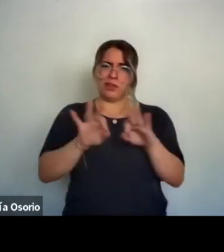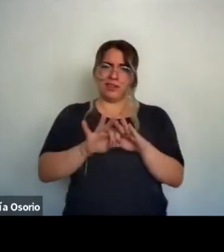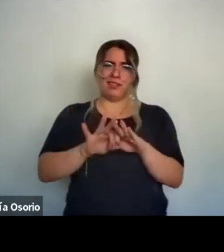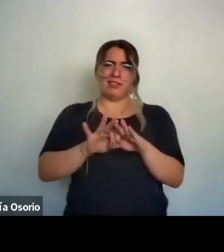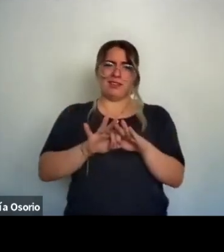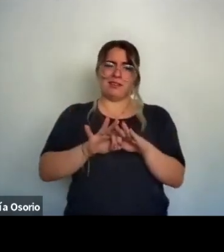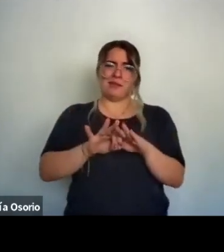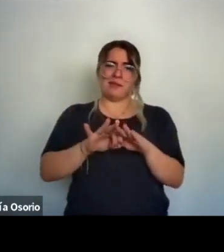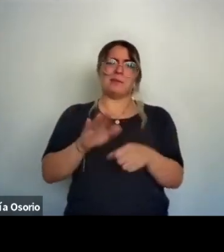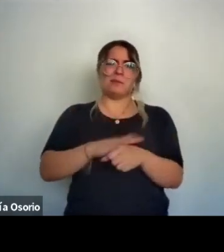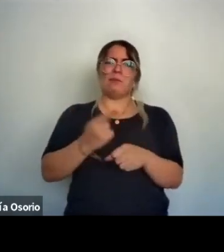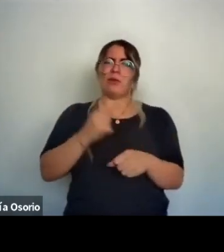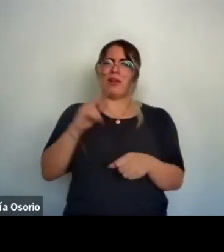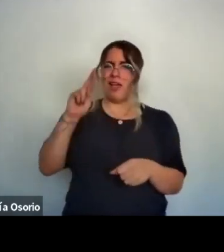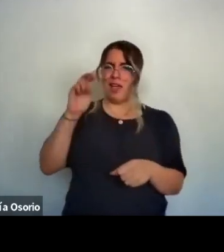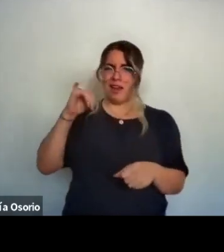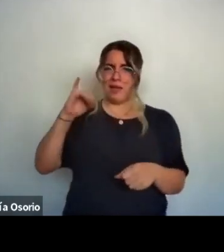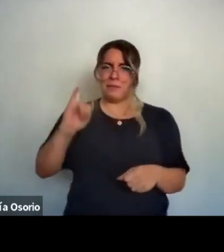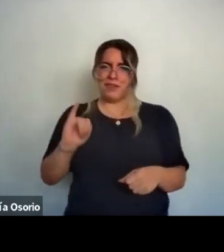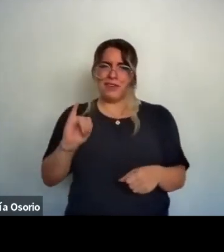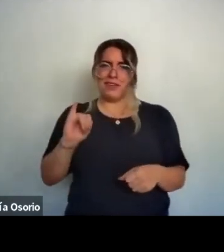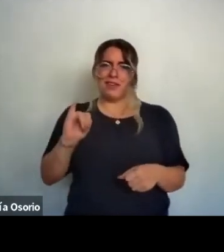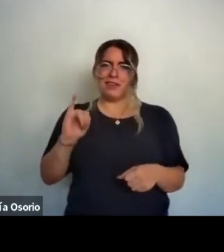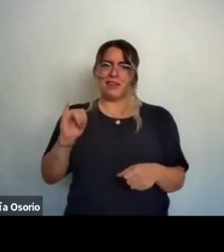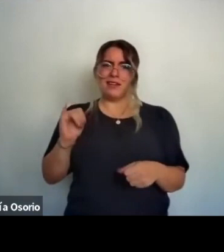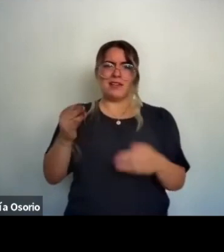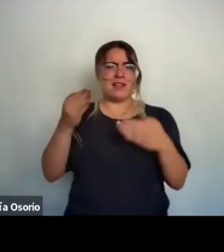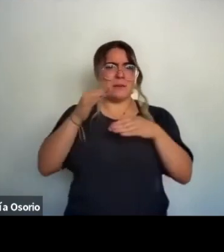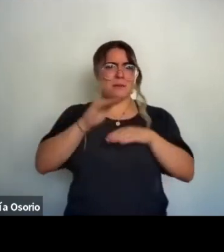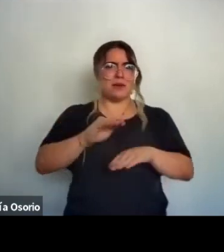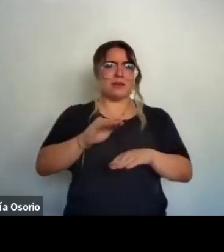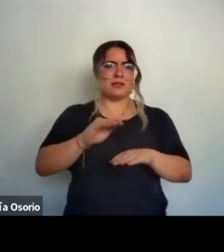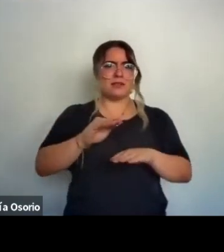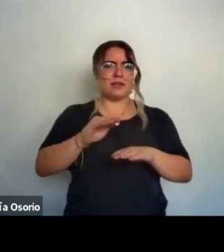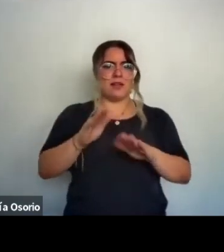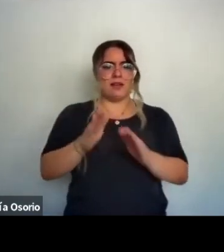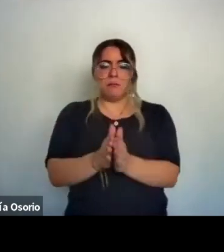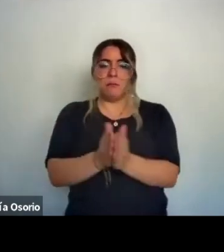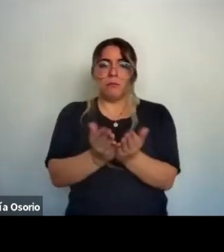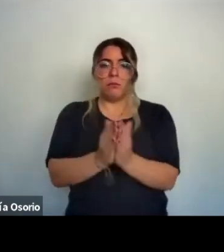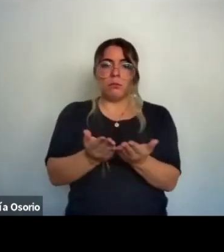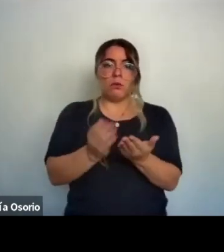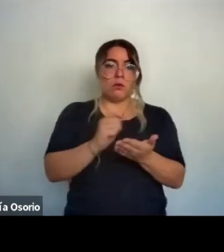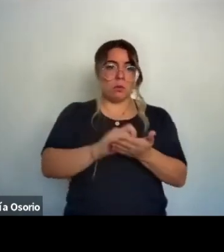se basa en la novela del escritor francés,